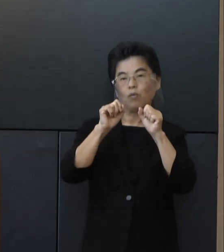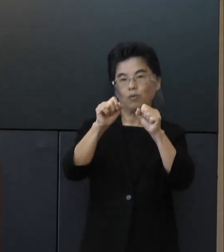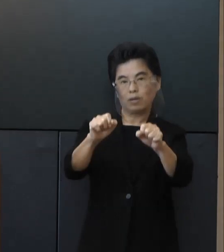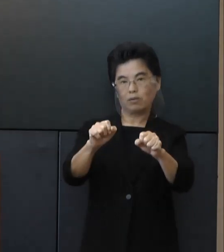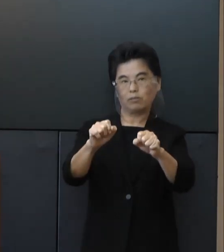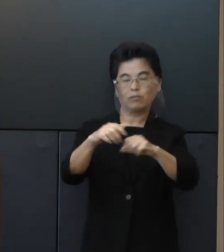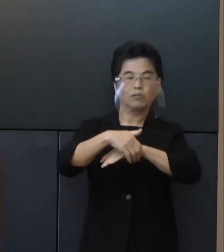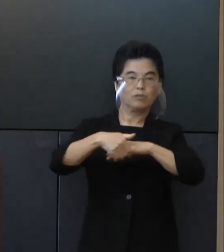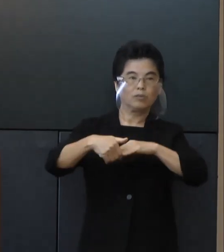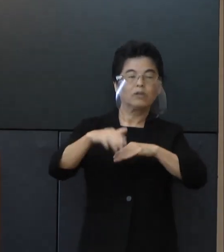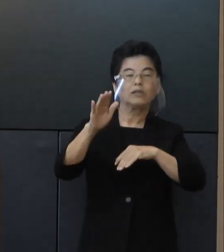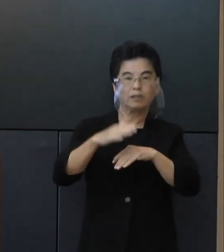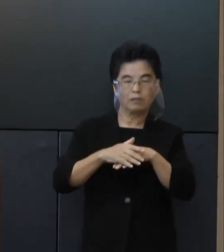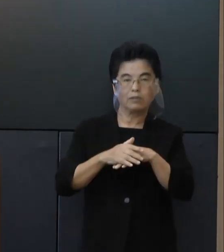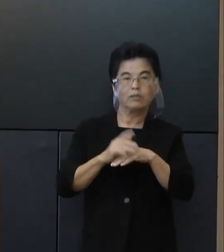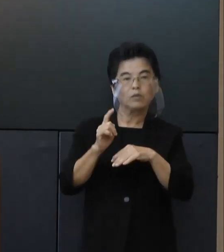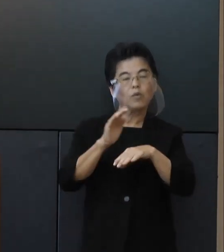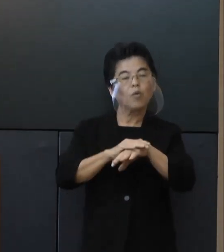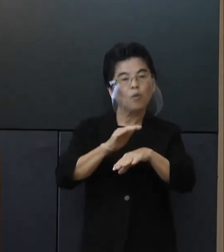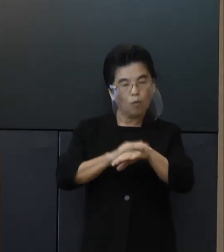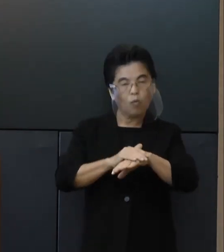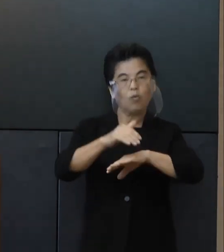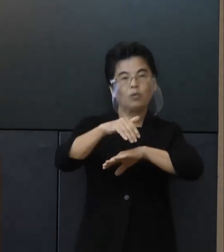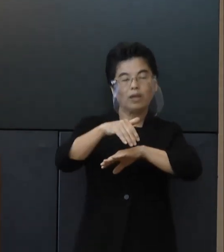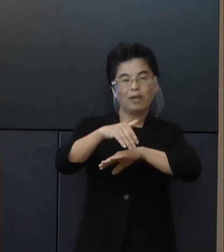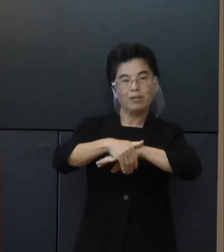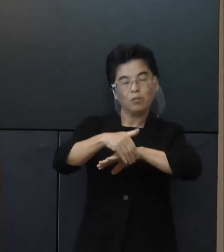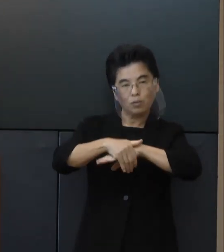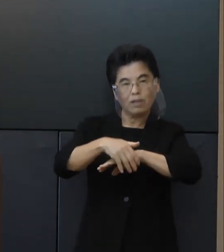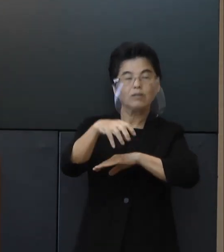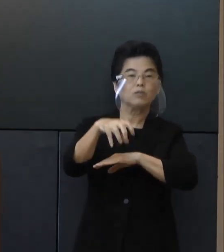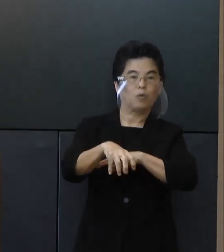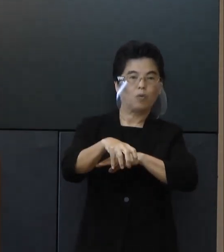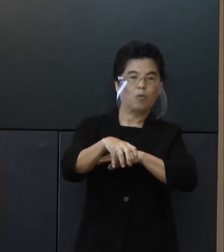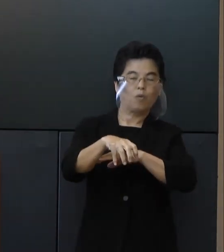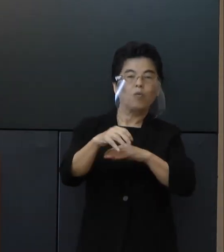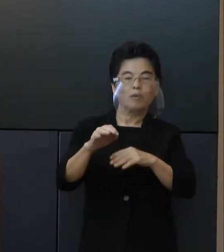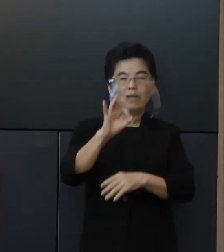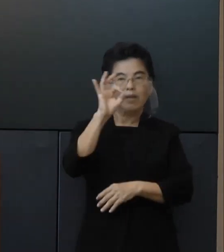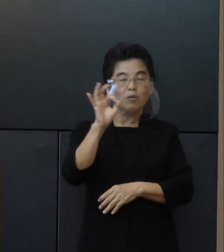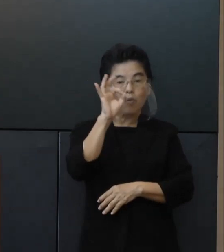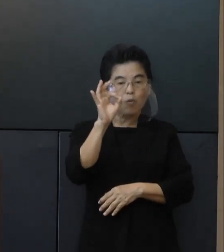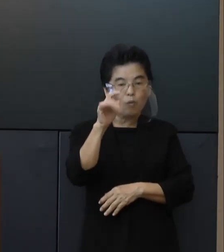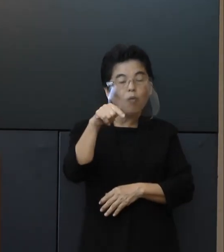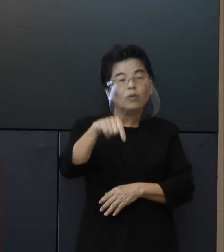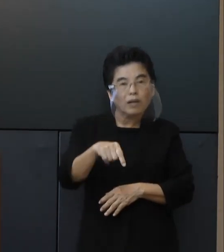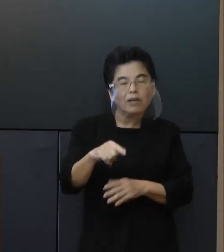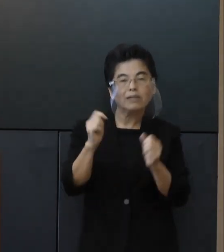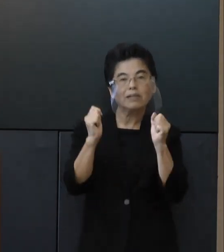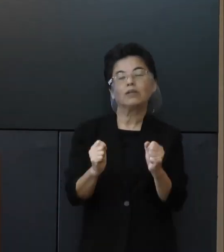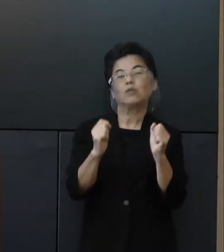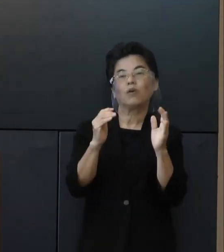たいと思っております。そういった形で水際対策、あるいは旅行中のですね、感染者、